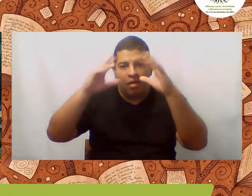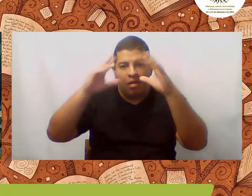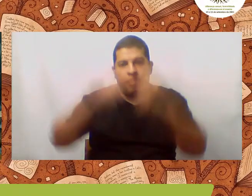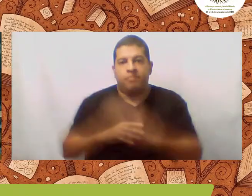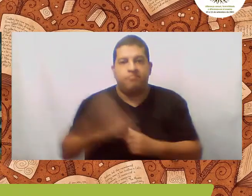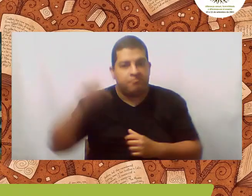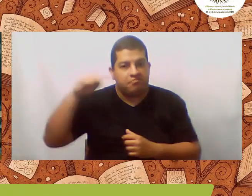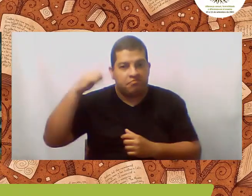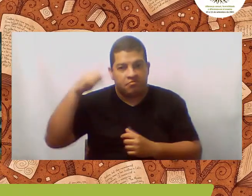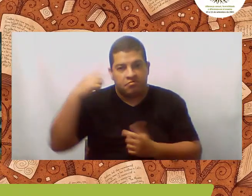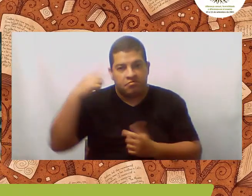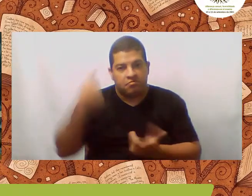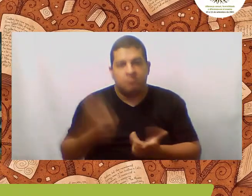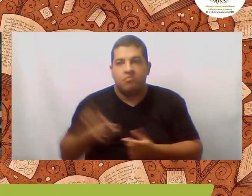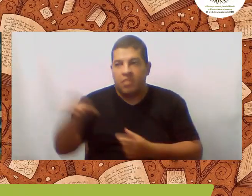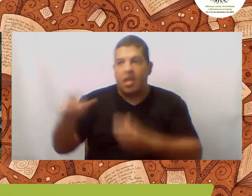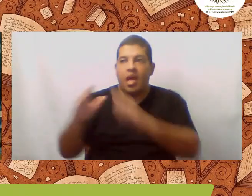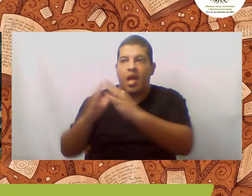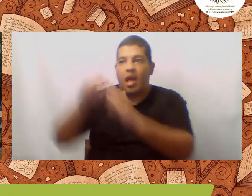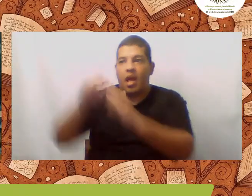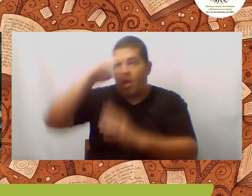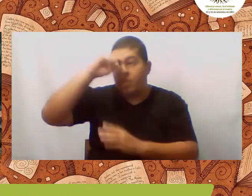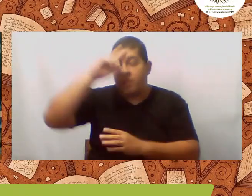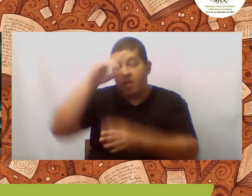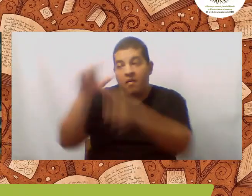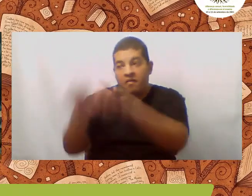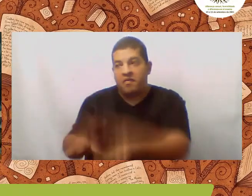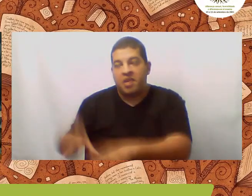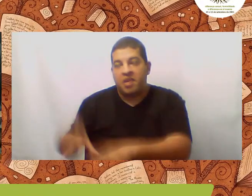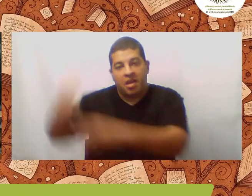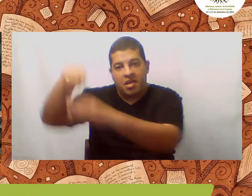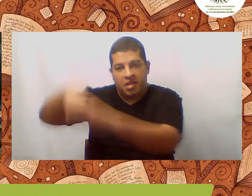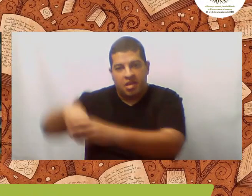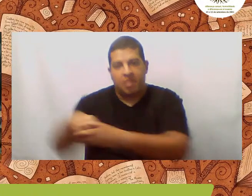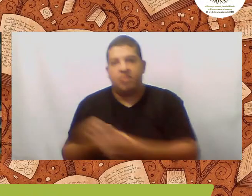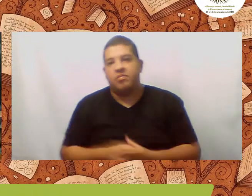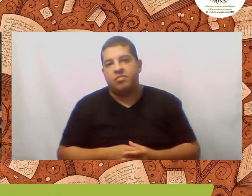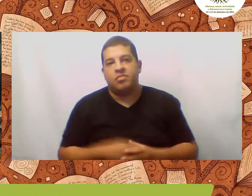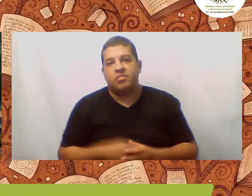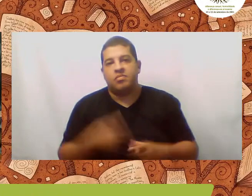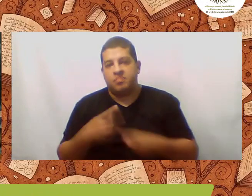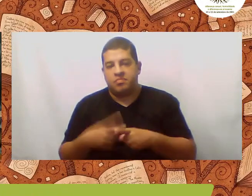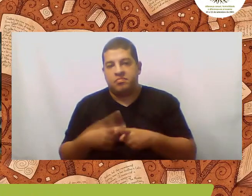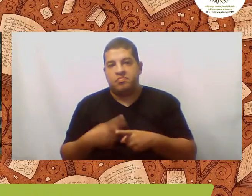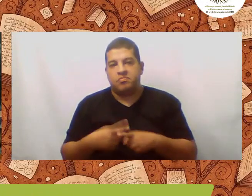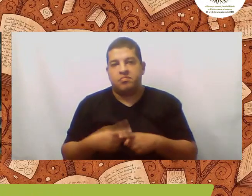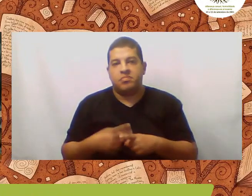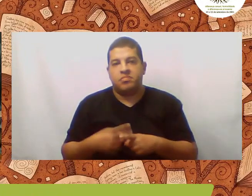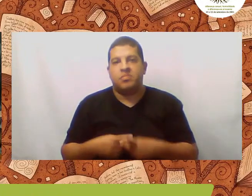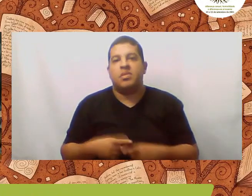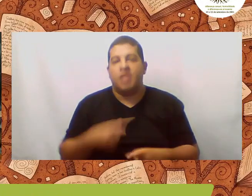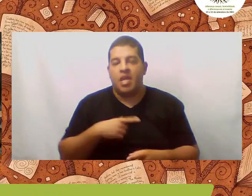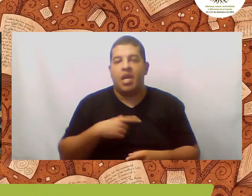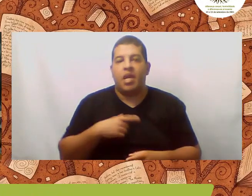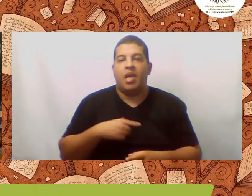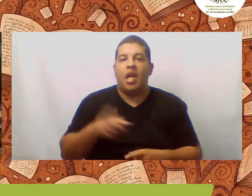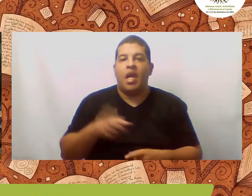psiquiátricos, né? Então, tudo isso é a consequência dessa famosa teoria da diferença